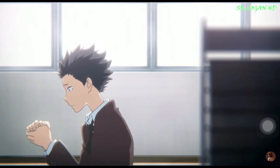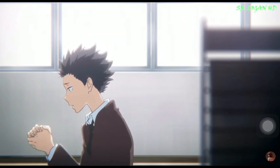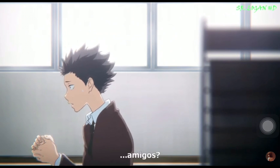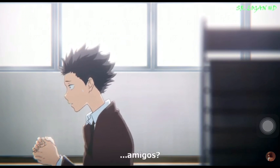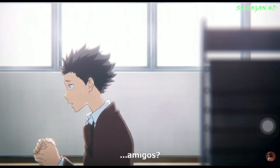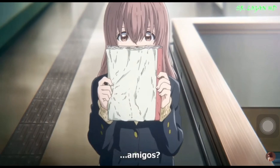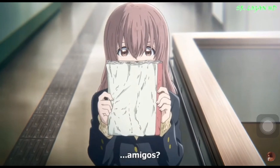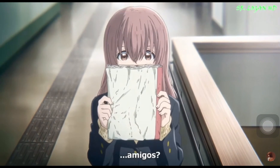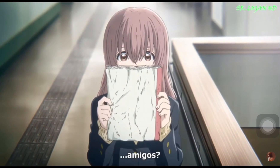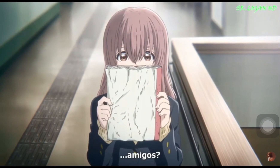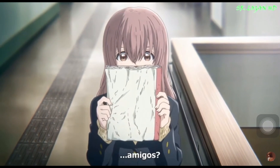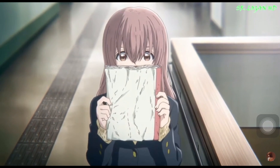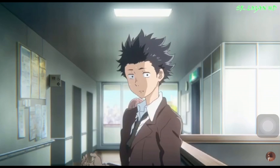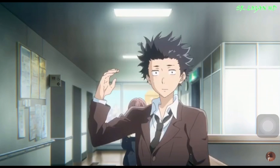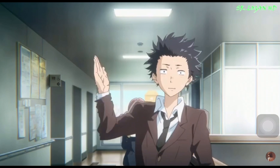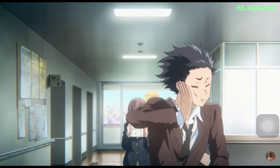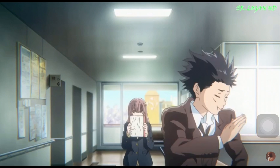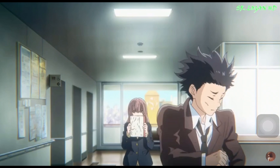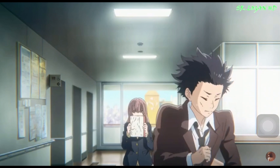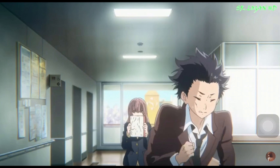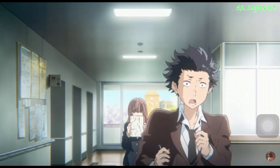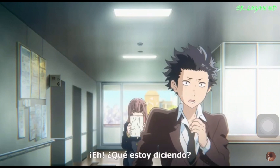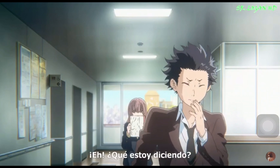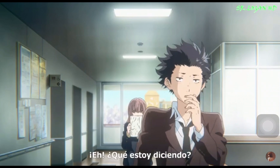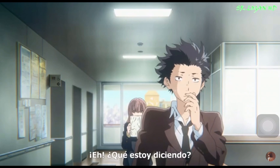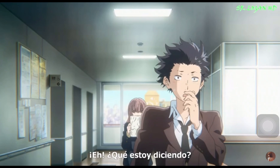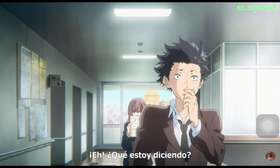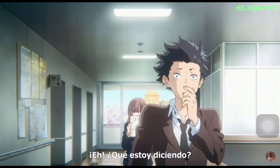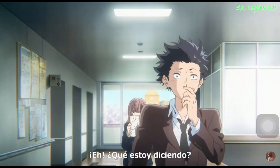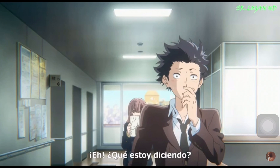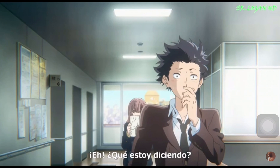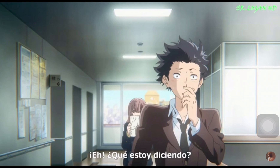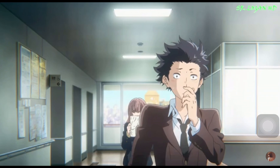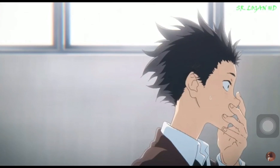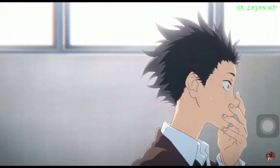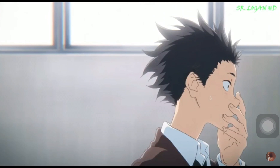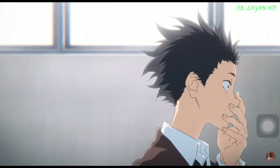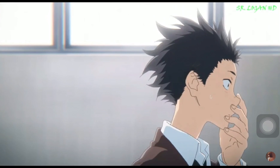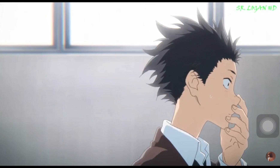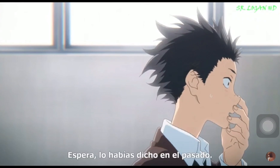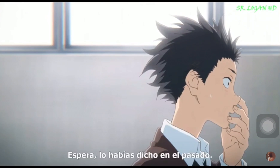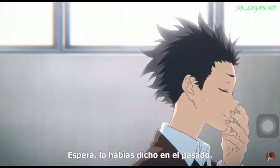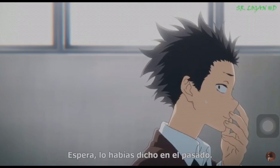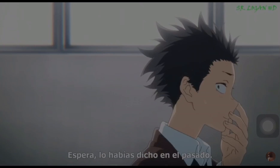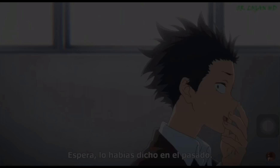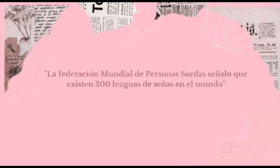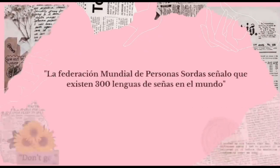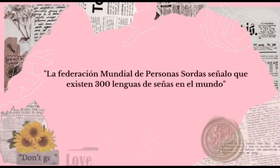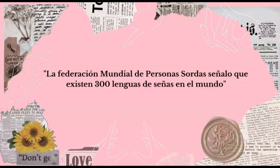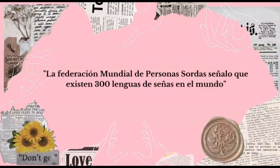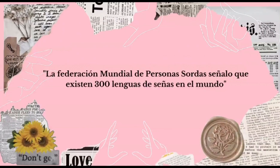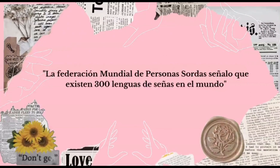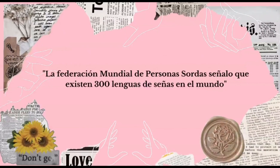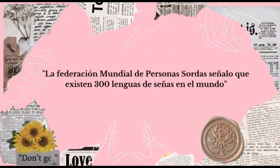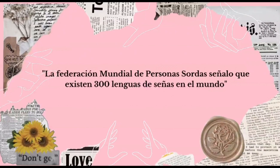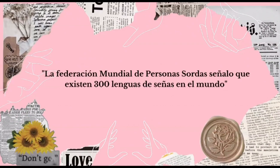natural resolviendo la necesidad de comunicarse entre aquellas personas que sufren una discapacidad auditiva. La Federación Mundial